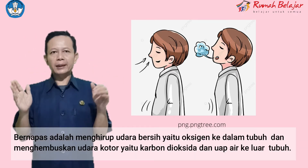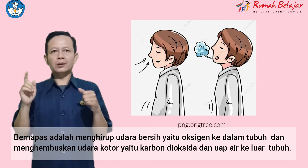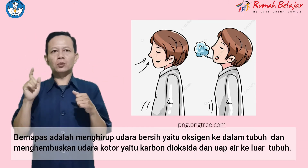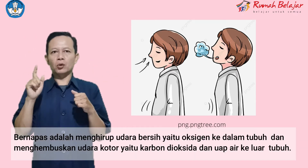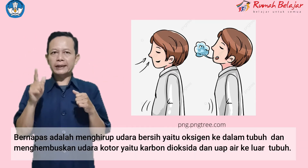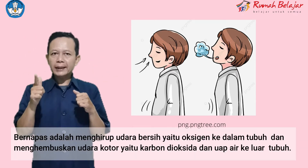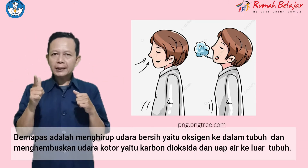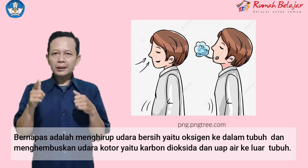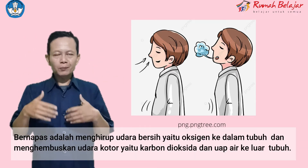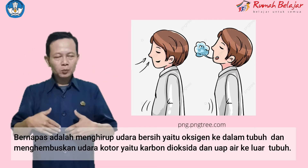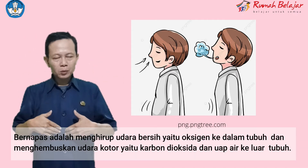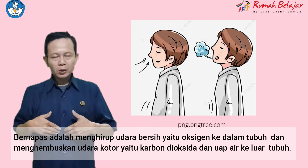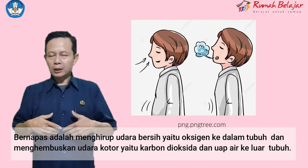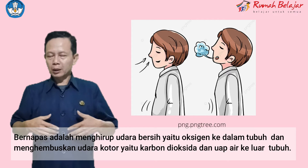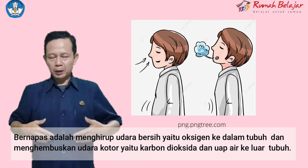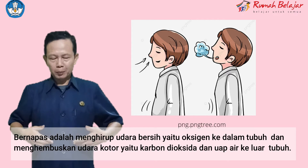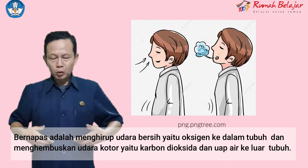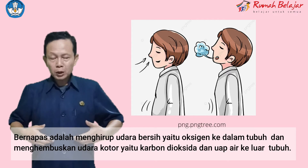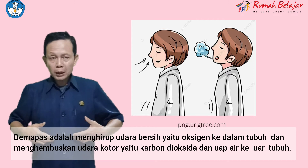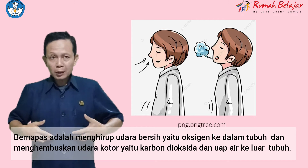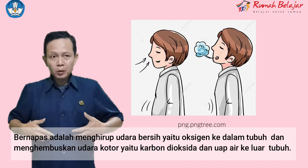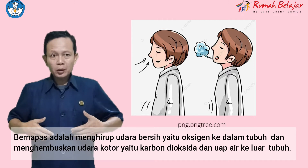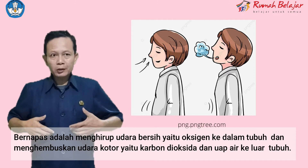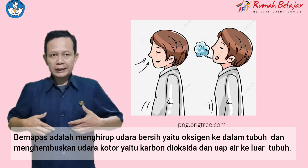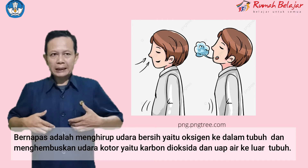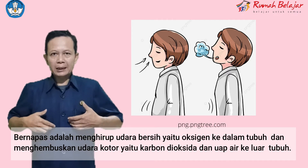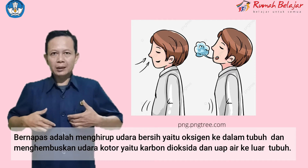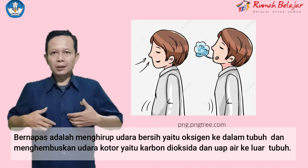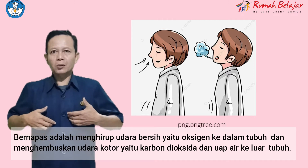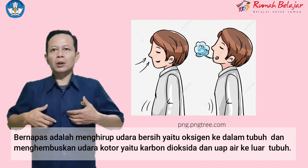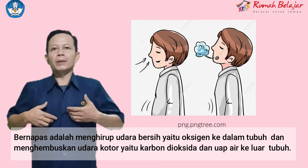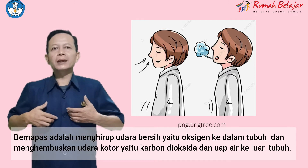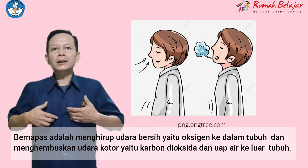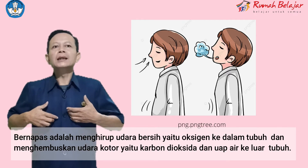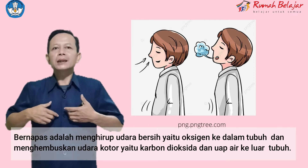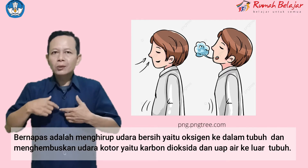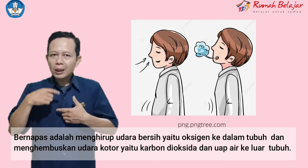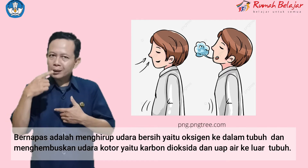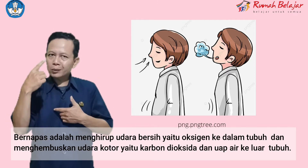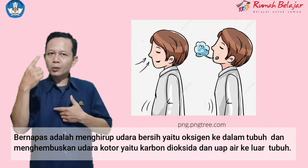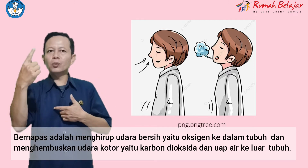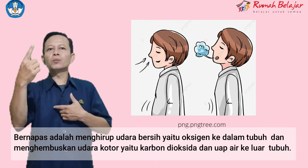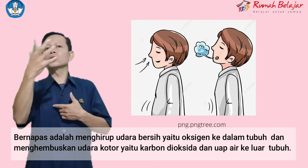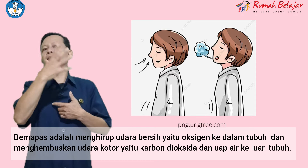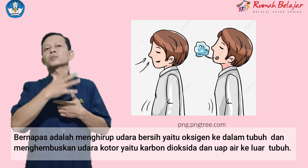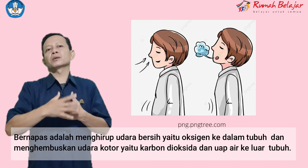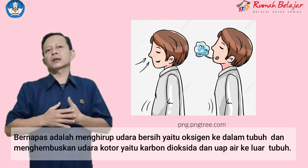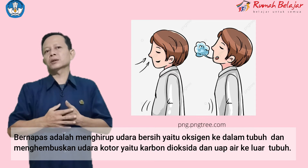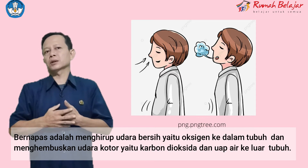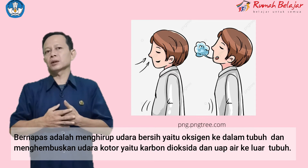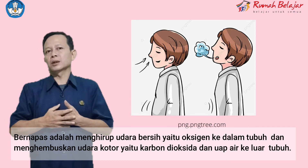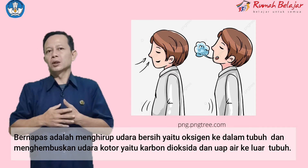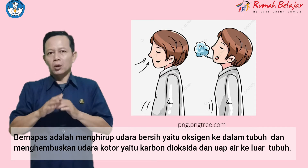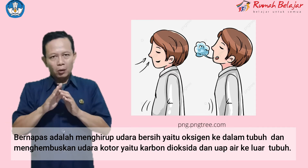bersih, yaitu oksigen ke dalam tubuh, dan menghembuskan karbon dioksida dan uap air keluar tubuh berupa